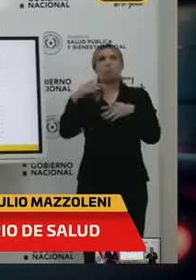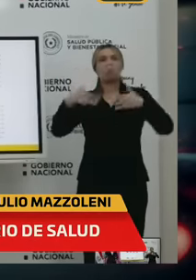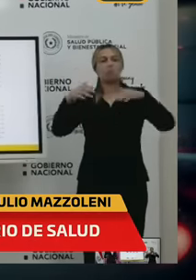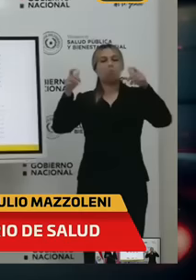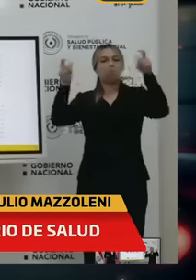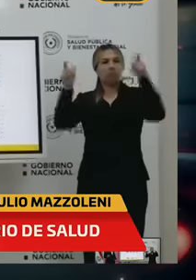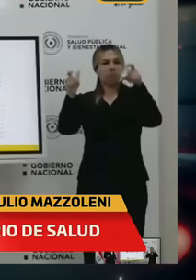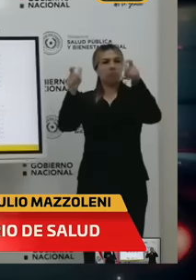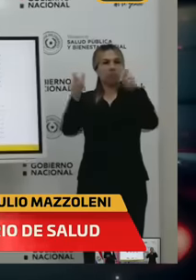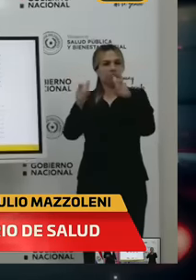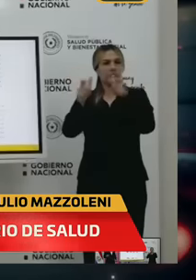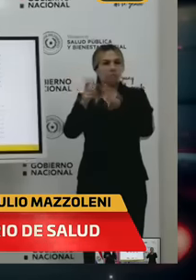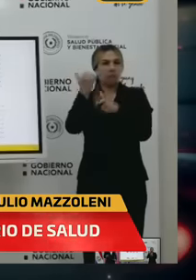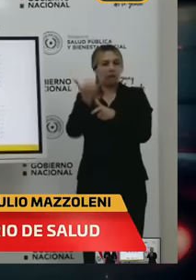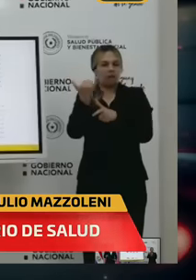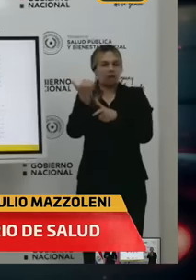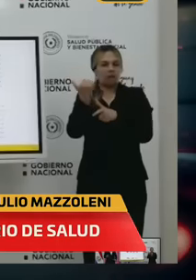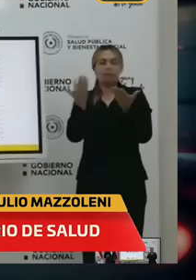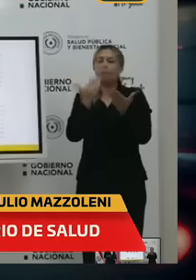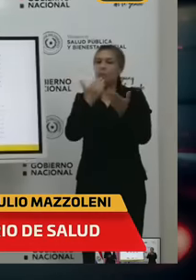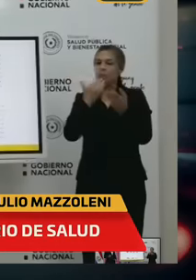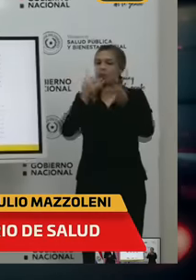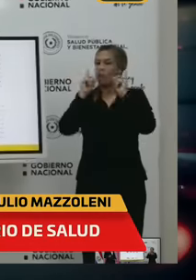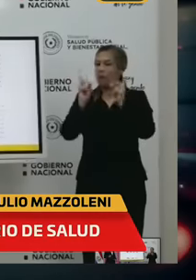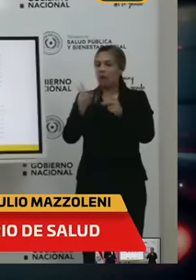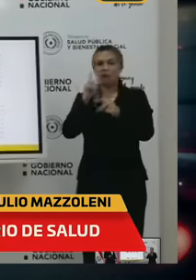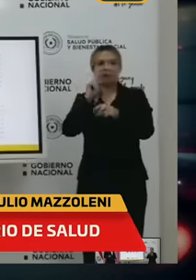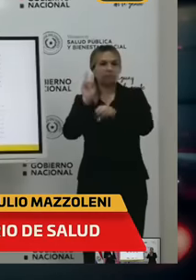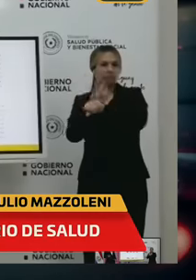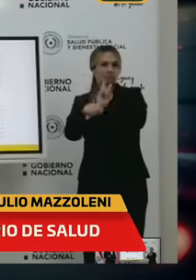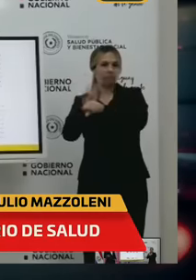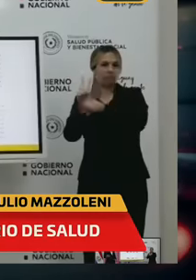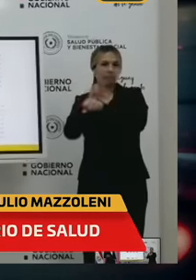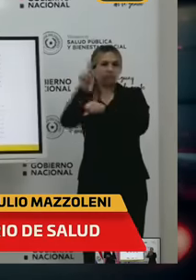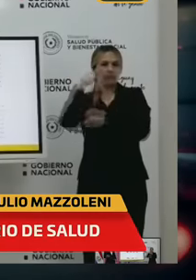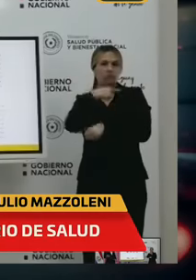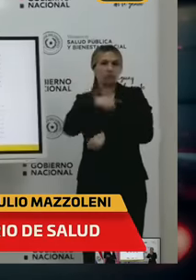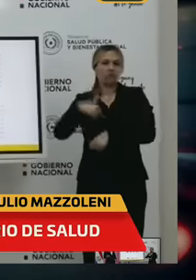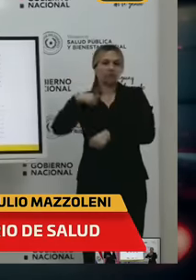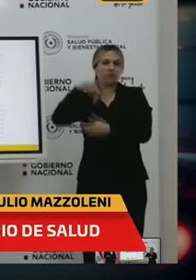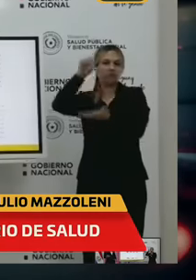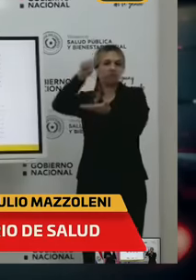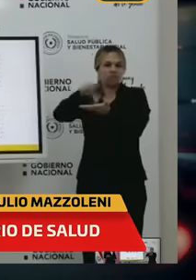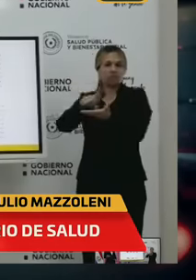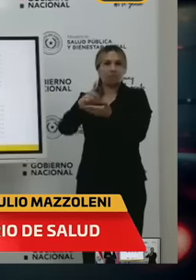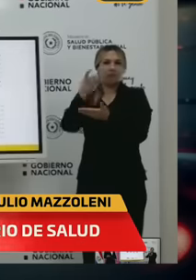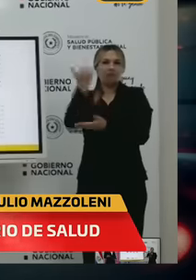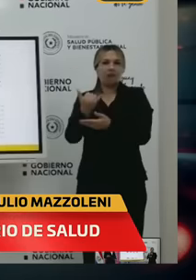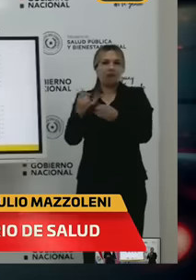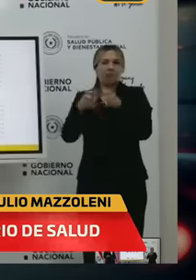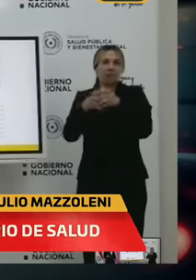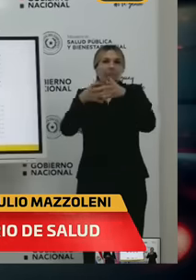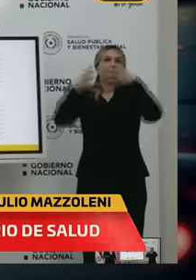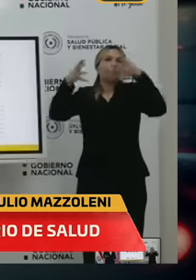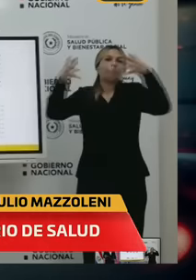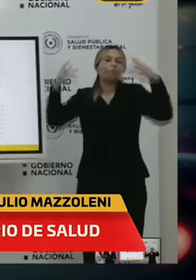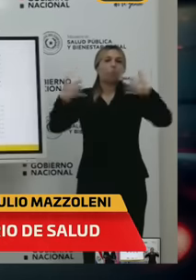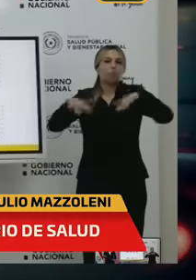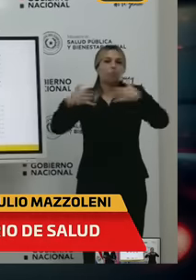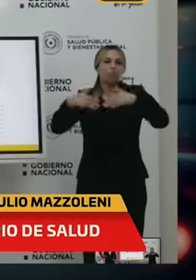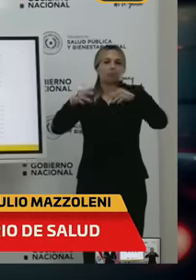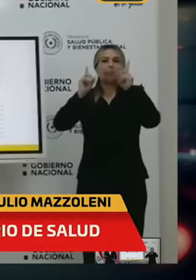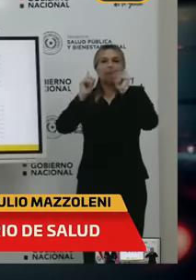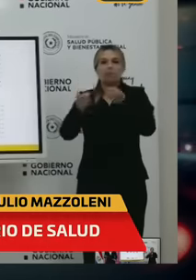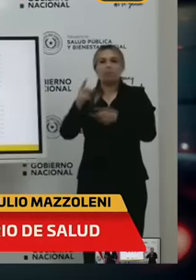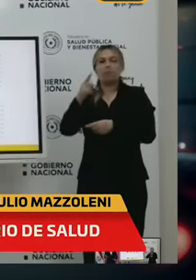descenso, no obstante, todavía hay que tener mucho cuidado ahí. Tuvimos un pico importante y una alta